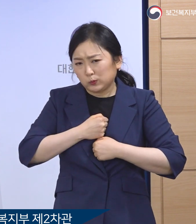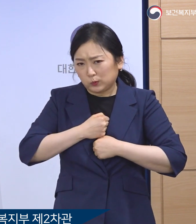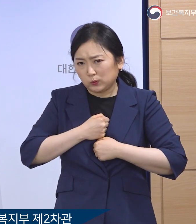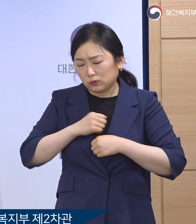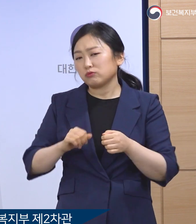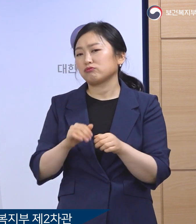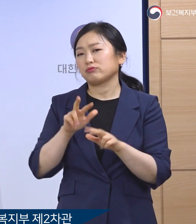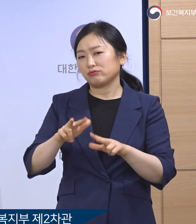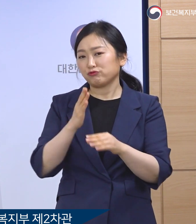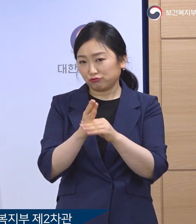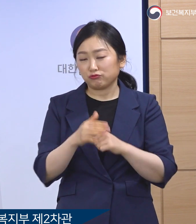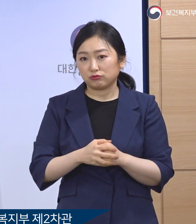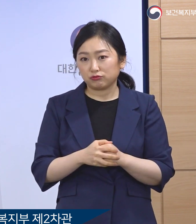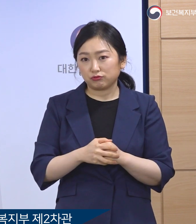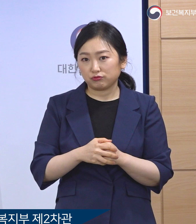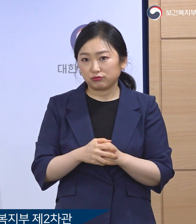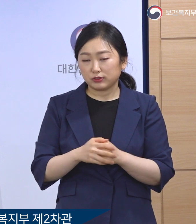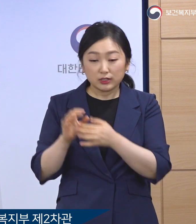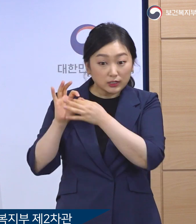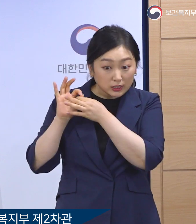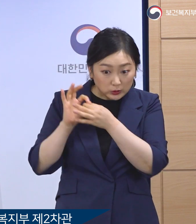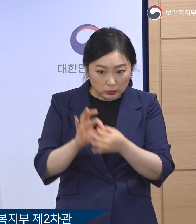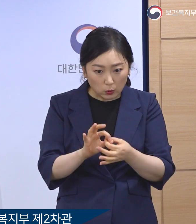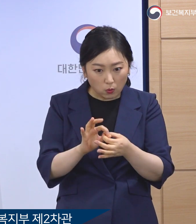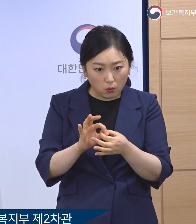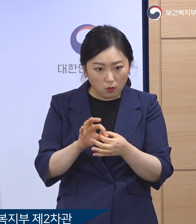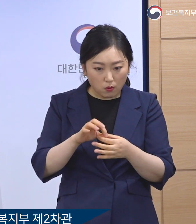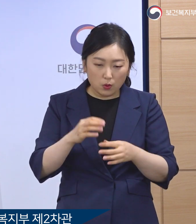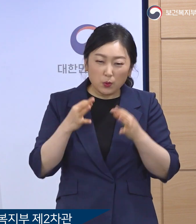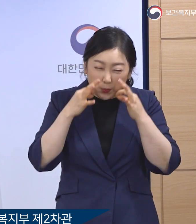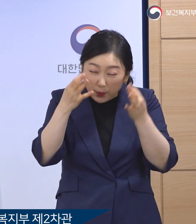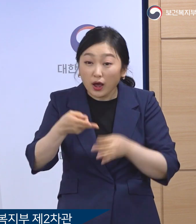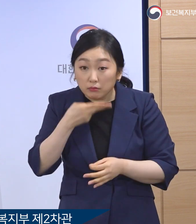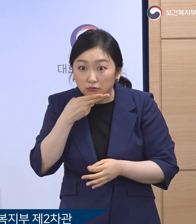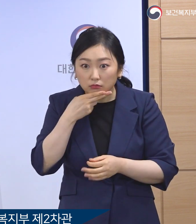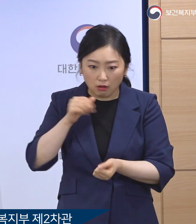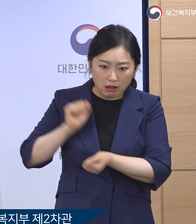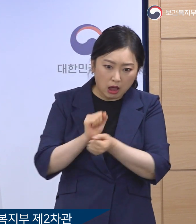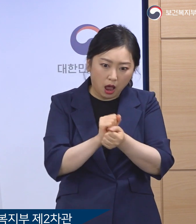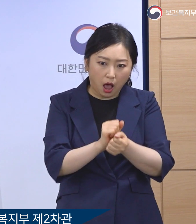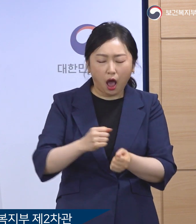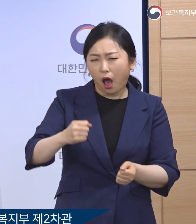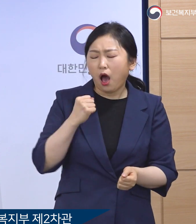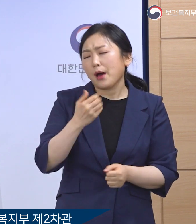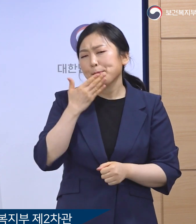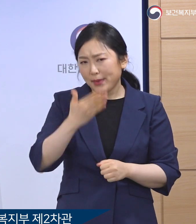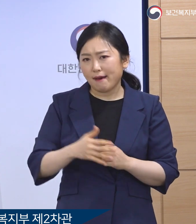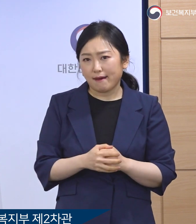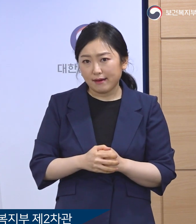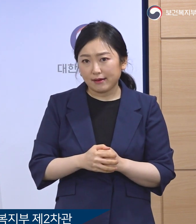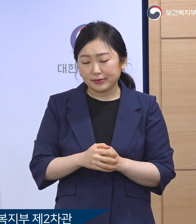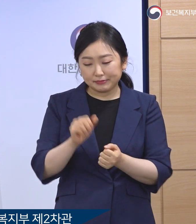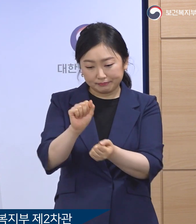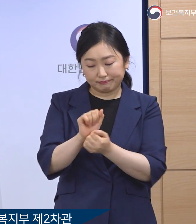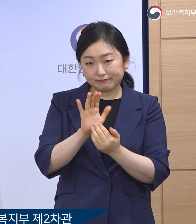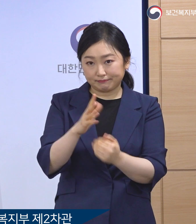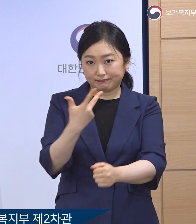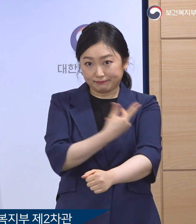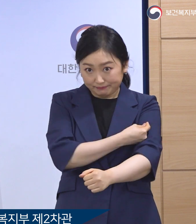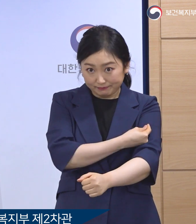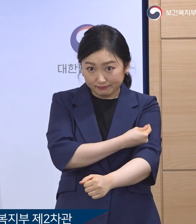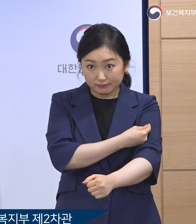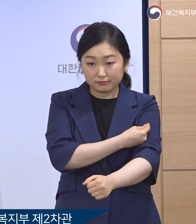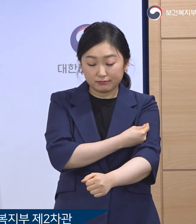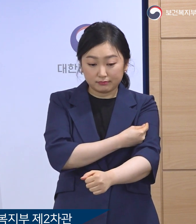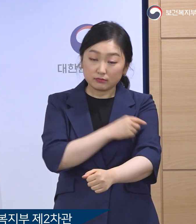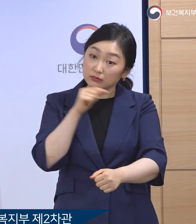늦추면 폭발적인 유행 증가도 가능하다고 판단하고 있습니다. 현재는 예방접종에